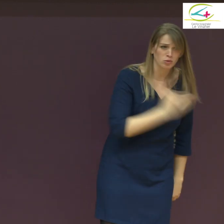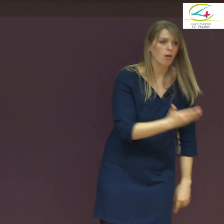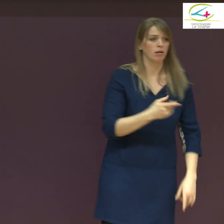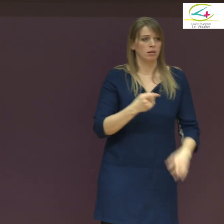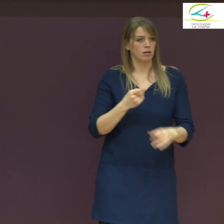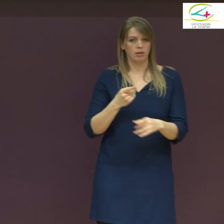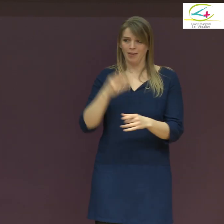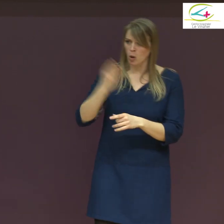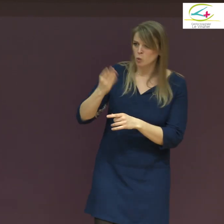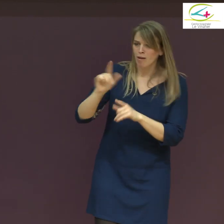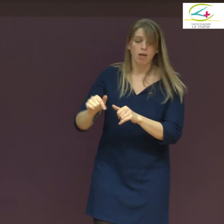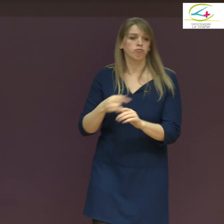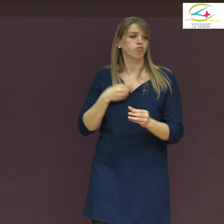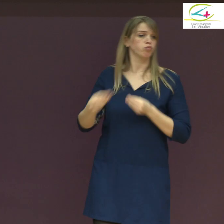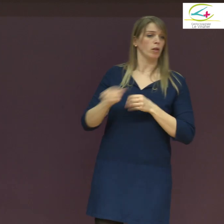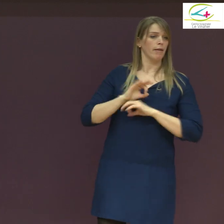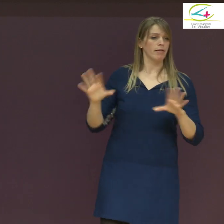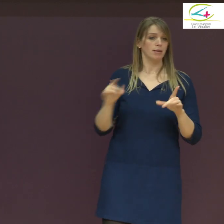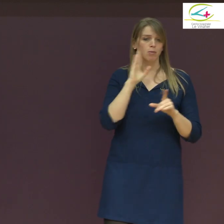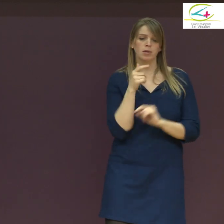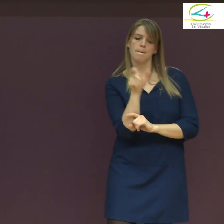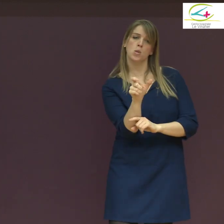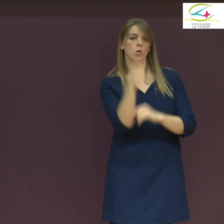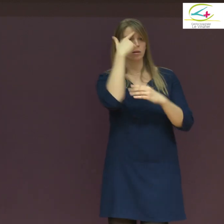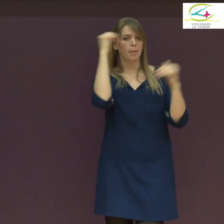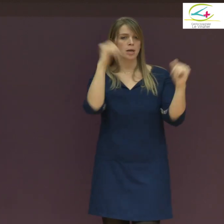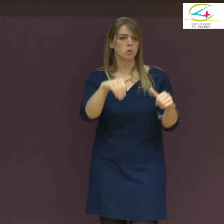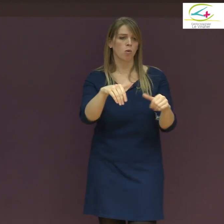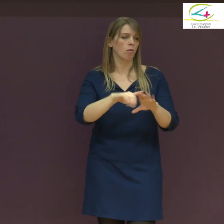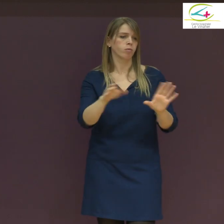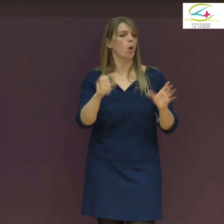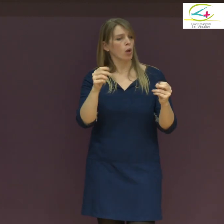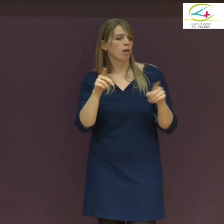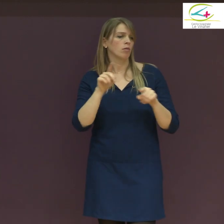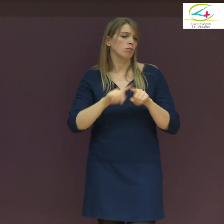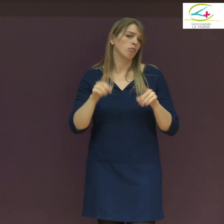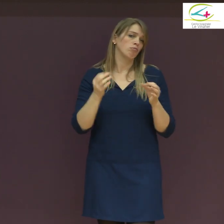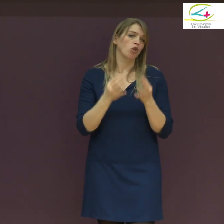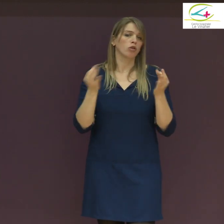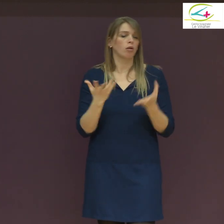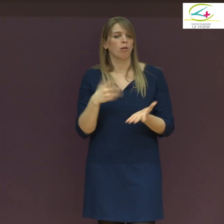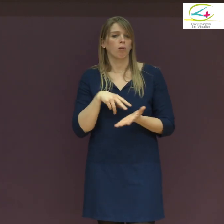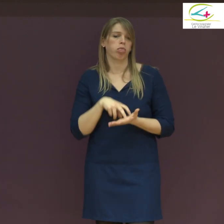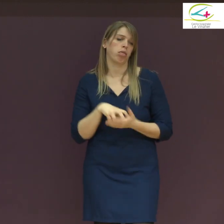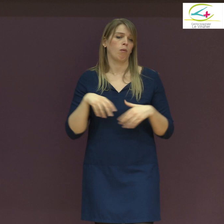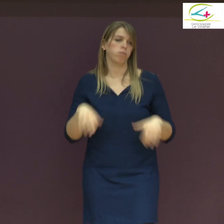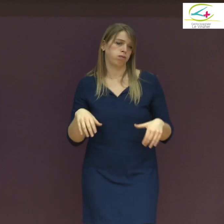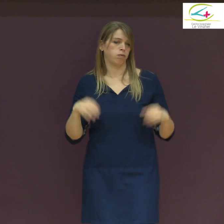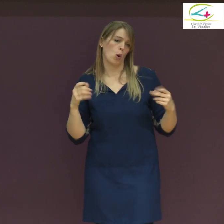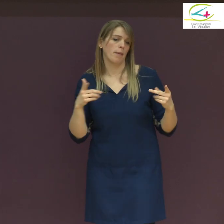vrai, à mon avis, il faut réinventer le terme de dépression, le laisser au coup de mou, et puis nous, peut-être trouver autre